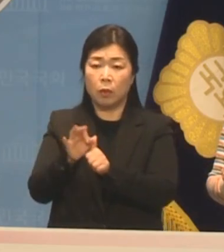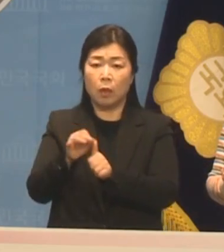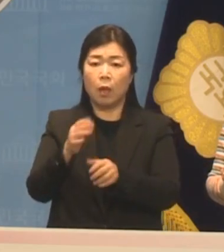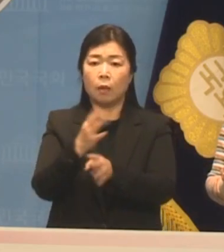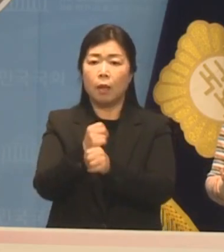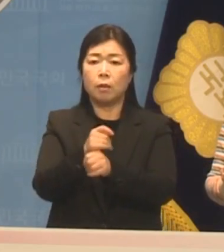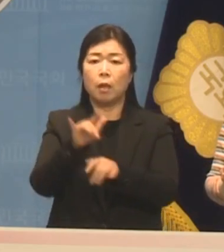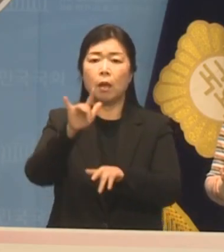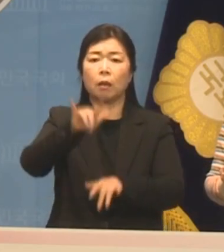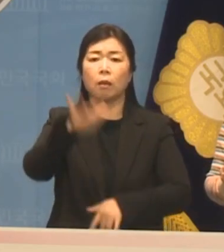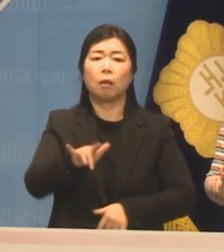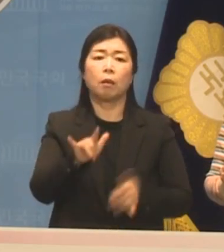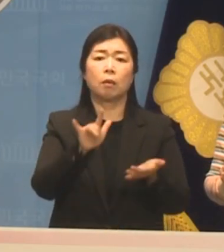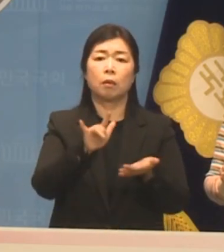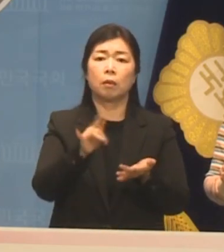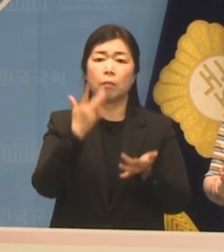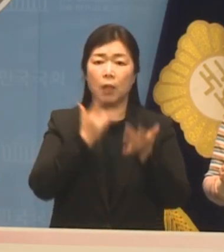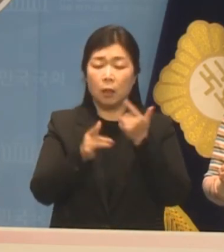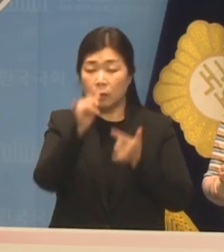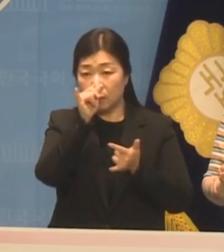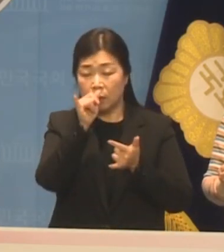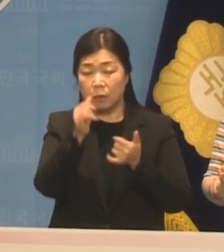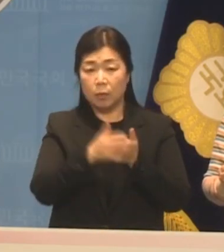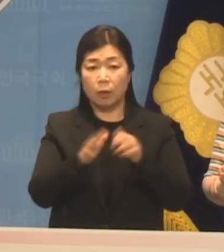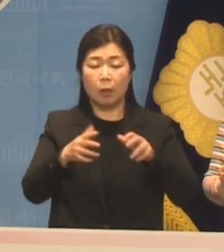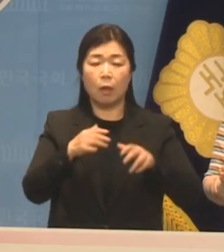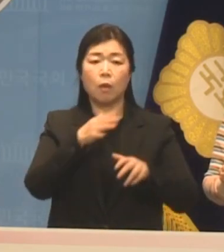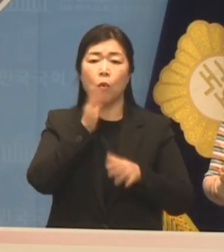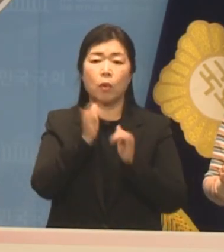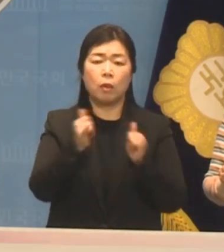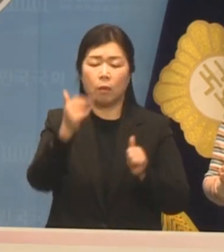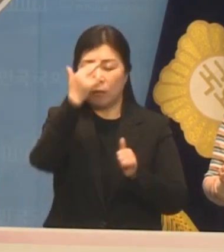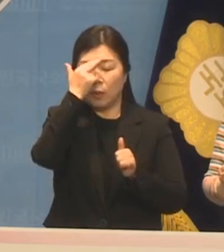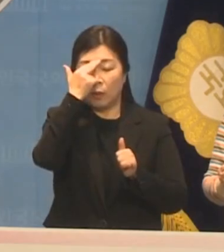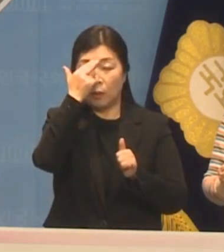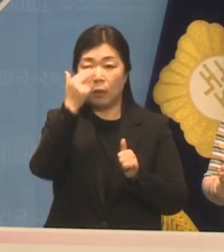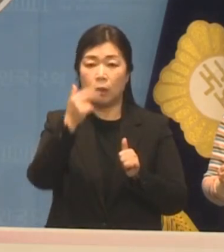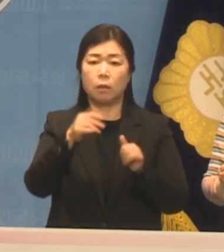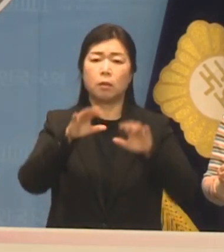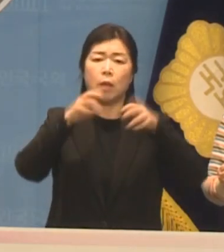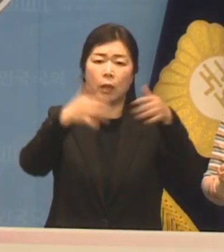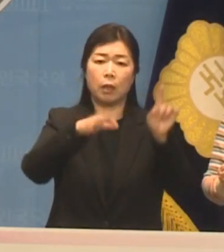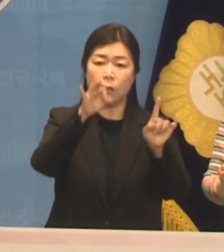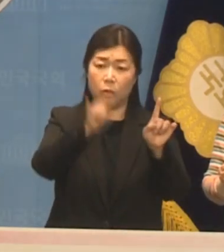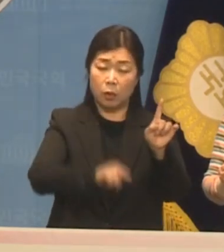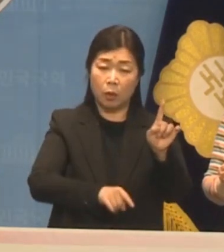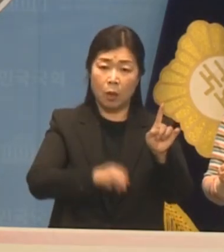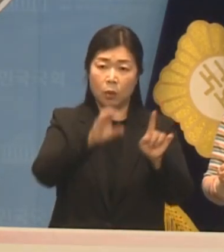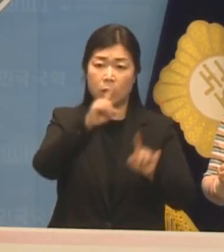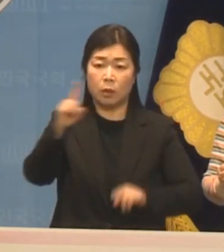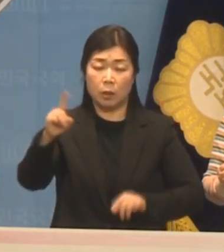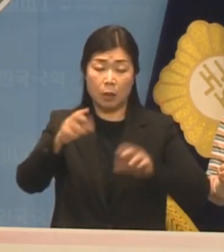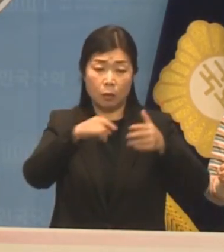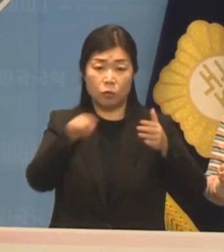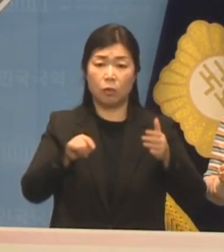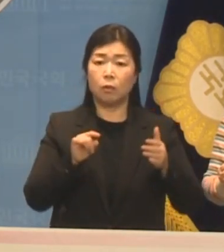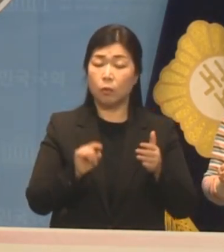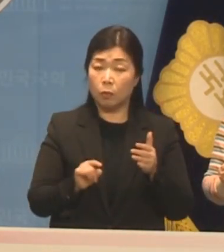않고 있는 상태입니다. 우리나라 노인 빈곤율이 세계 1위이고 OECD 나라들